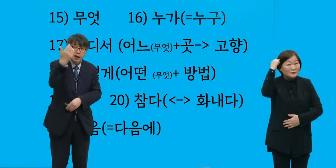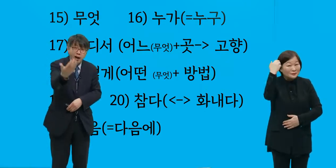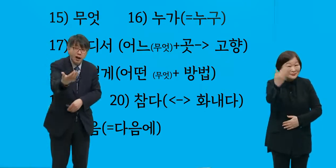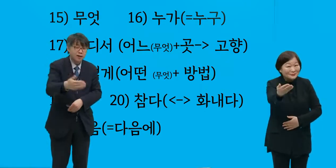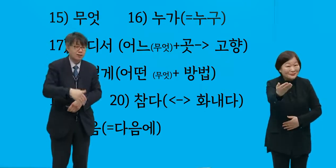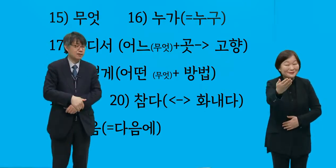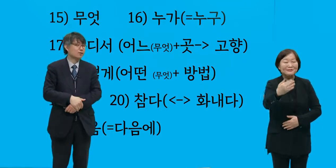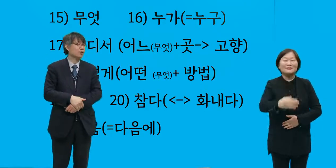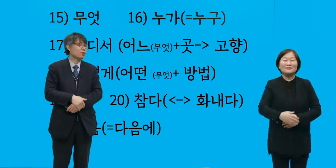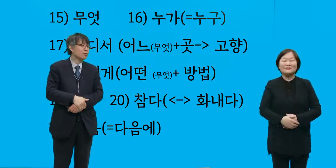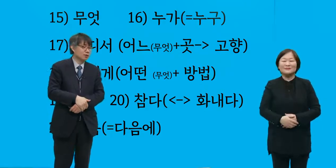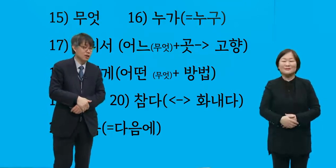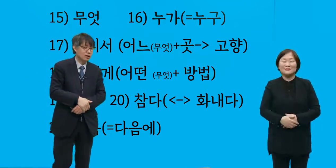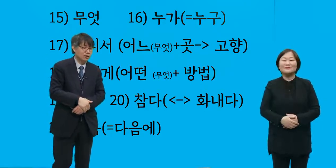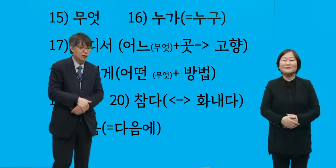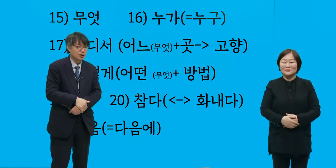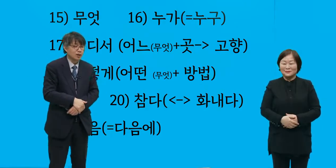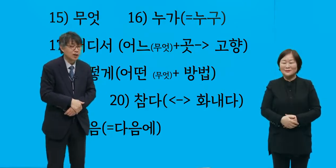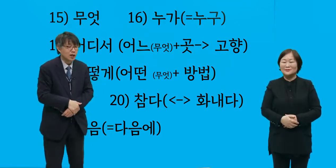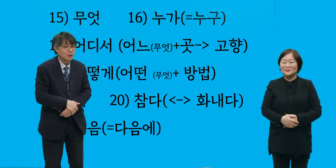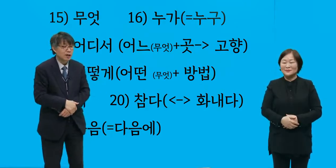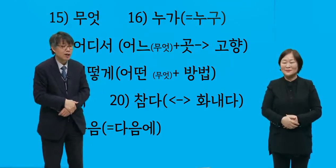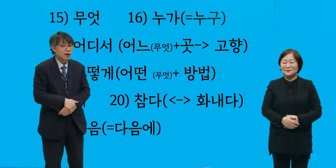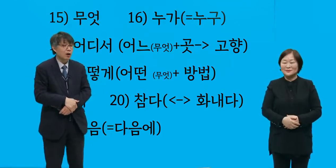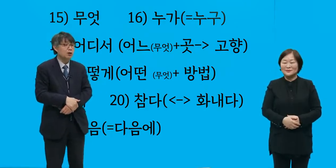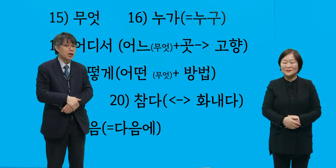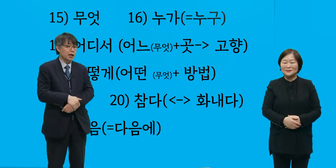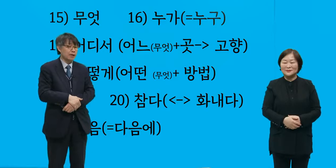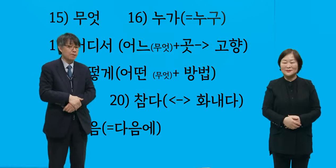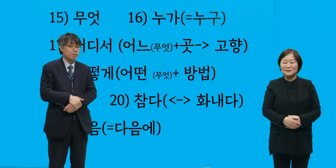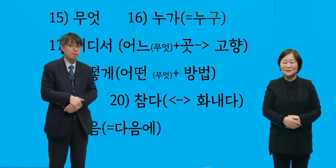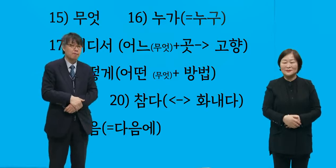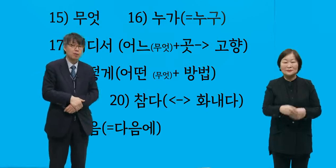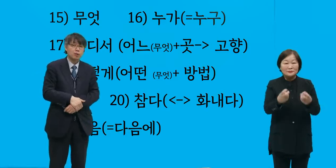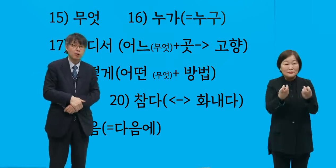어디입니까? 이렇게 물어볼 수 있겠죠. 그 다음에 어떻게